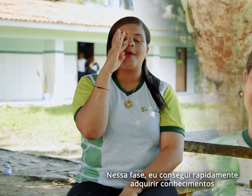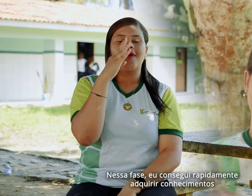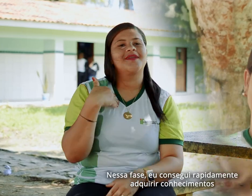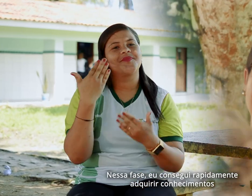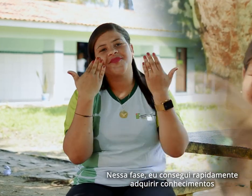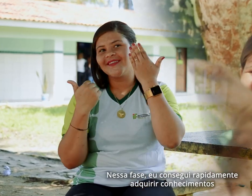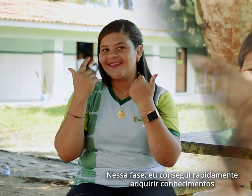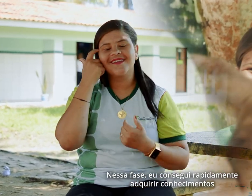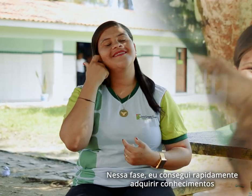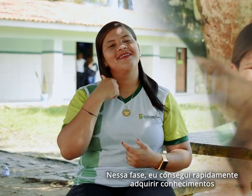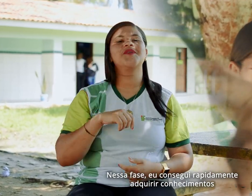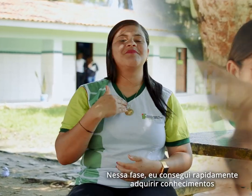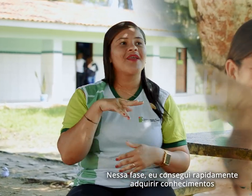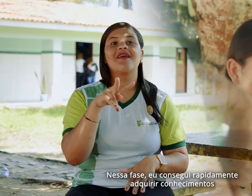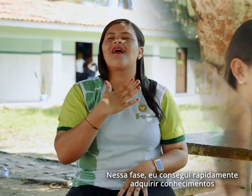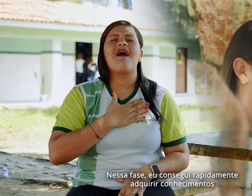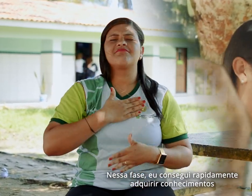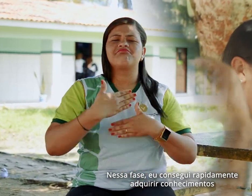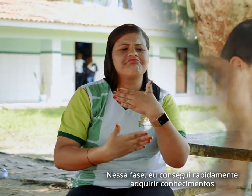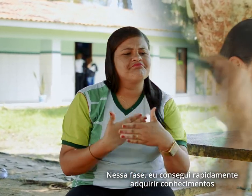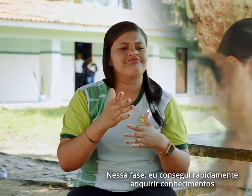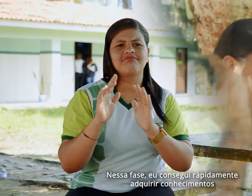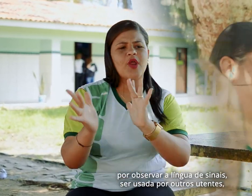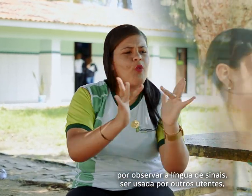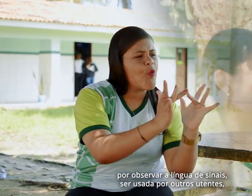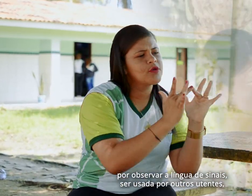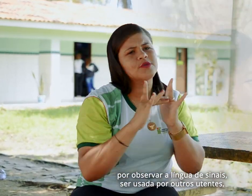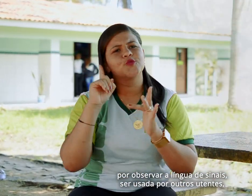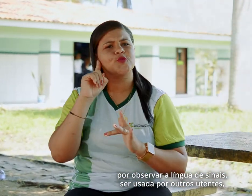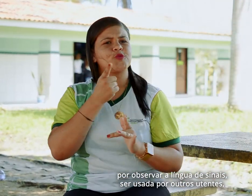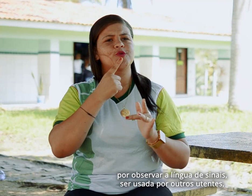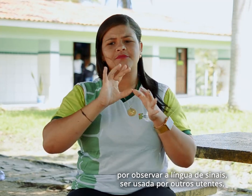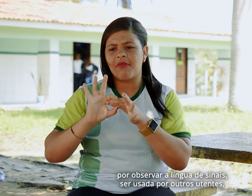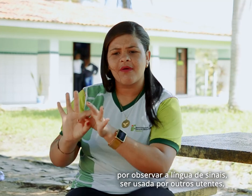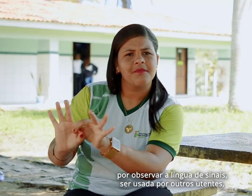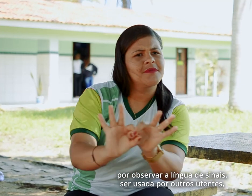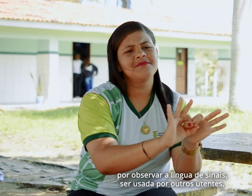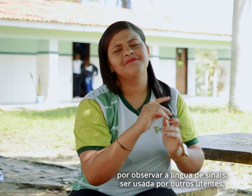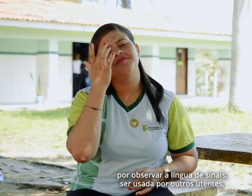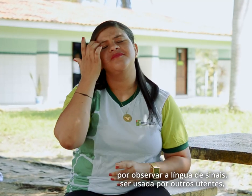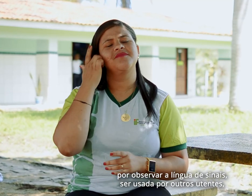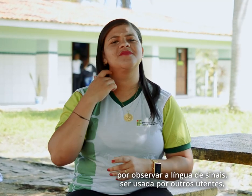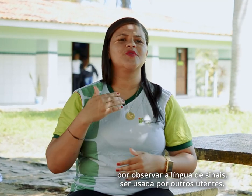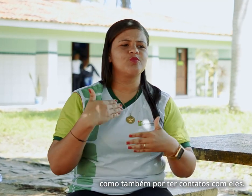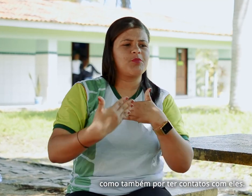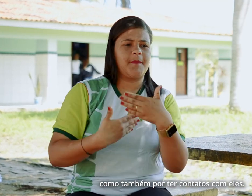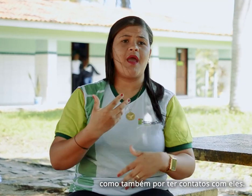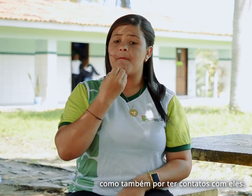Nesta fase, eu consegui rapidamente adquirir conhecimentos, por observar a língua de sinais ser usada por outros utentes, como também